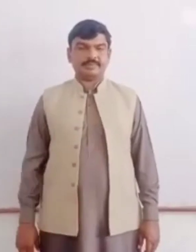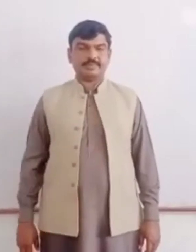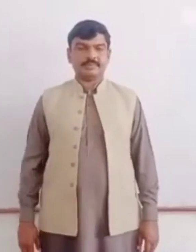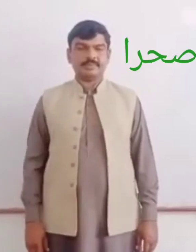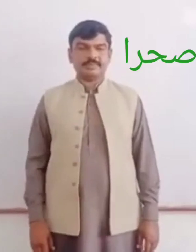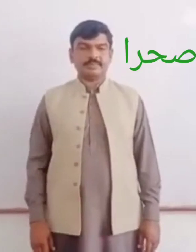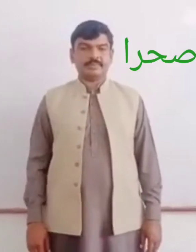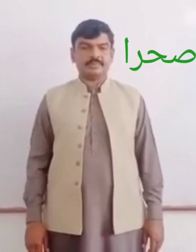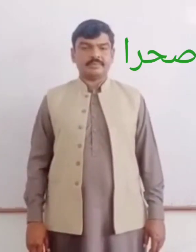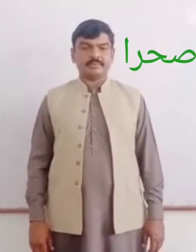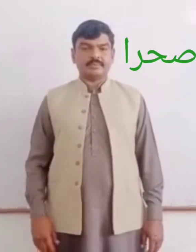सहरा,